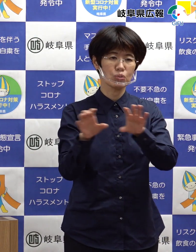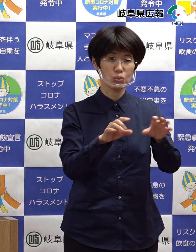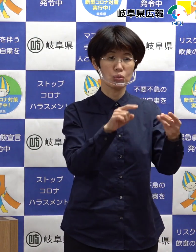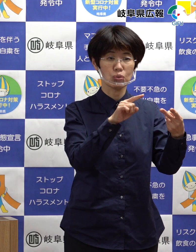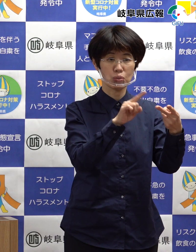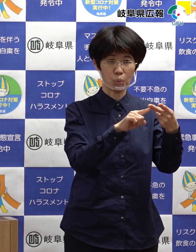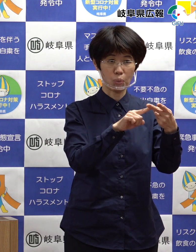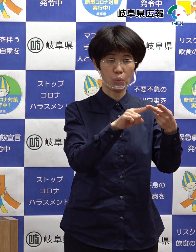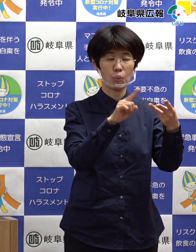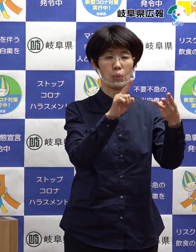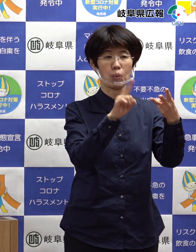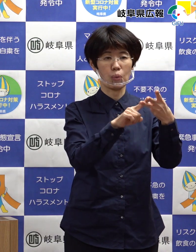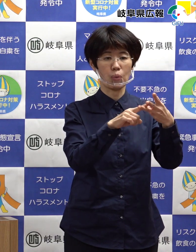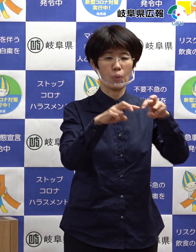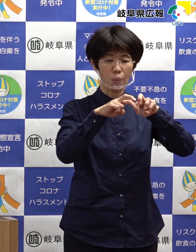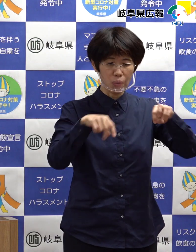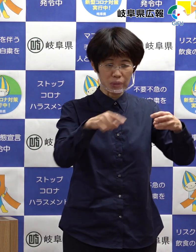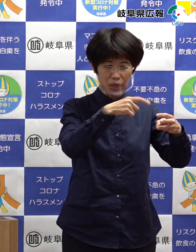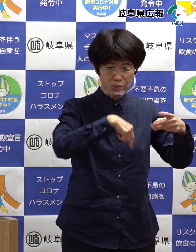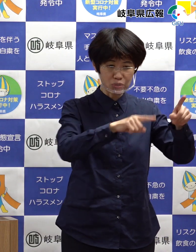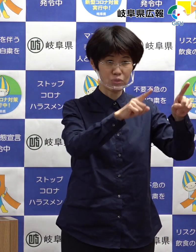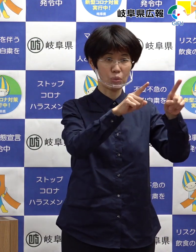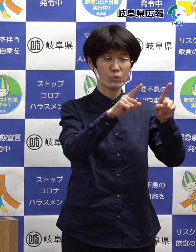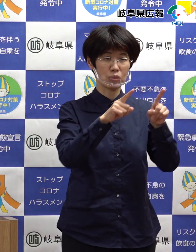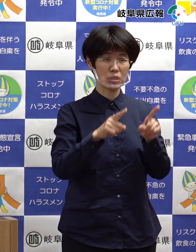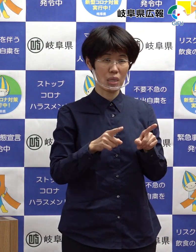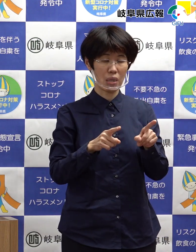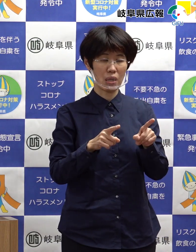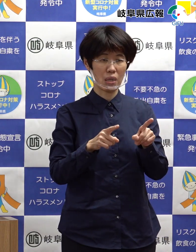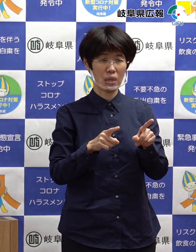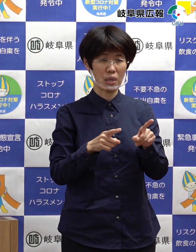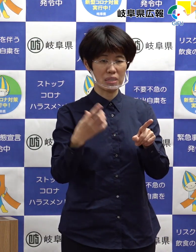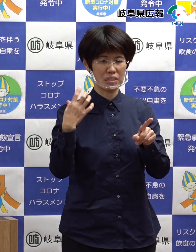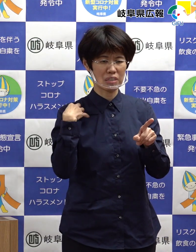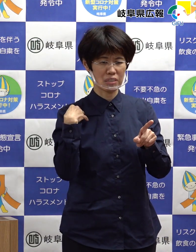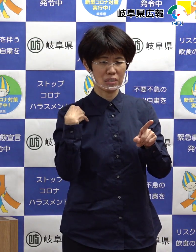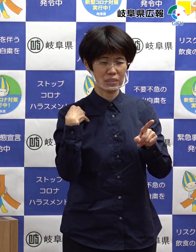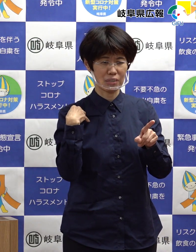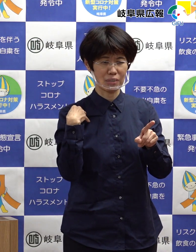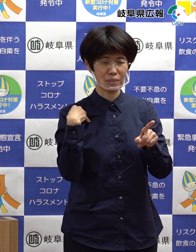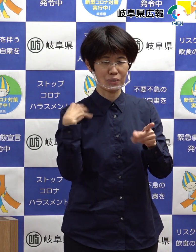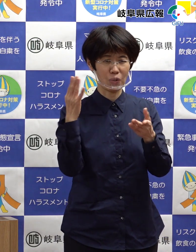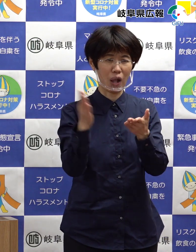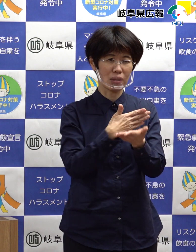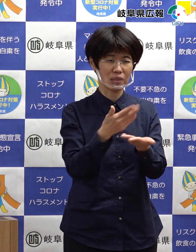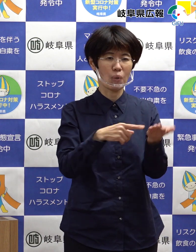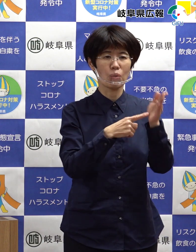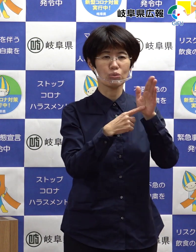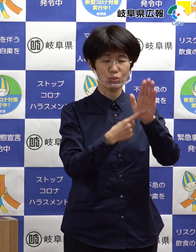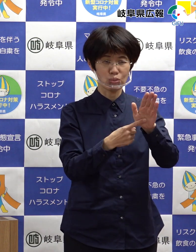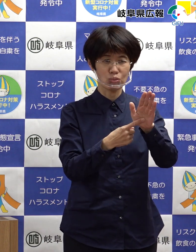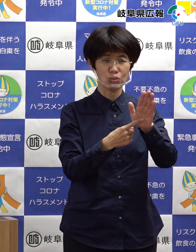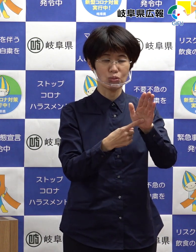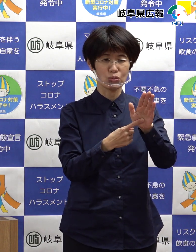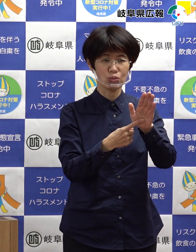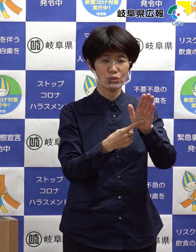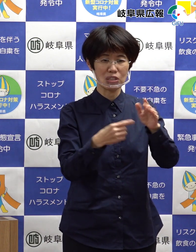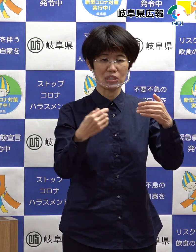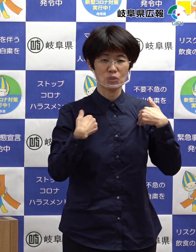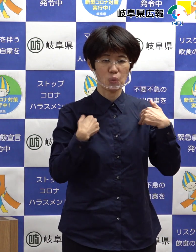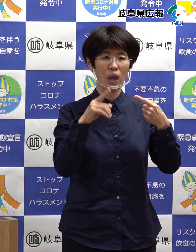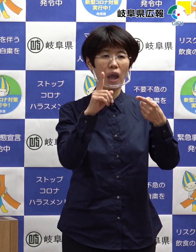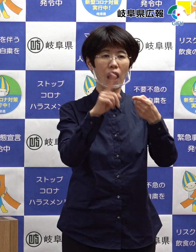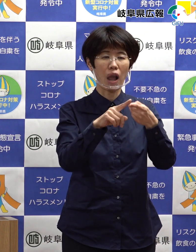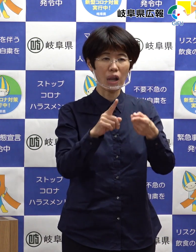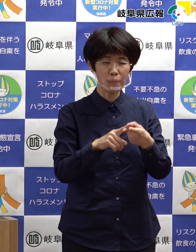と、それからその解明した内容に即して、責任の所在を明らかにすると、そして、必要があれば